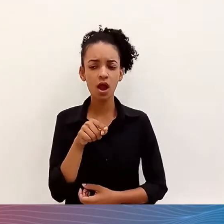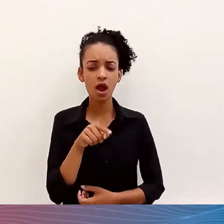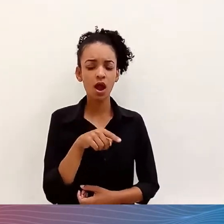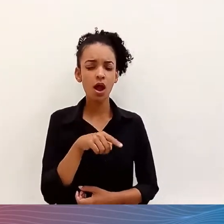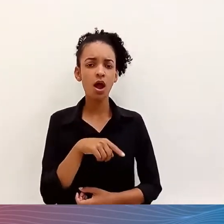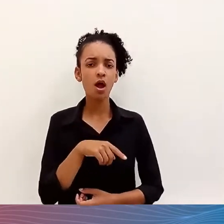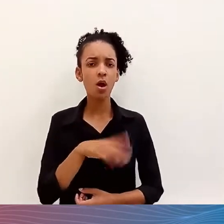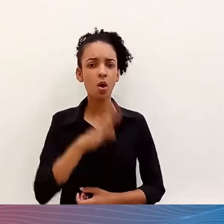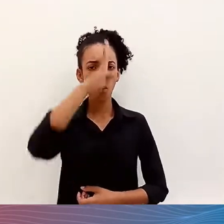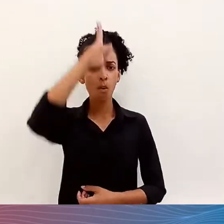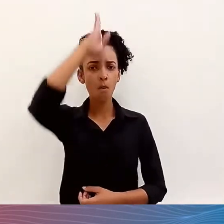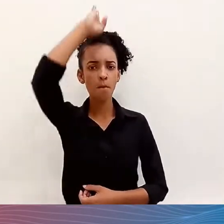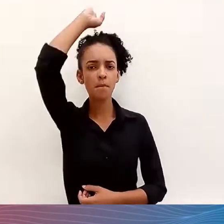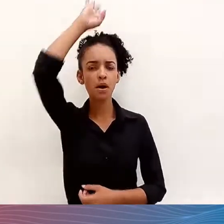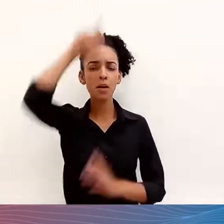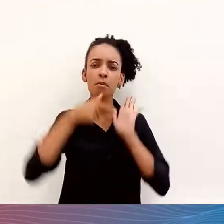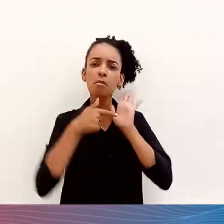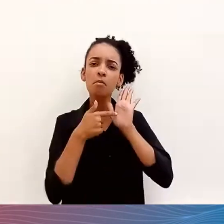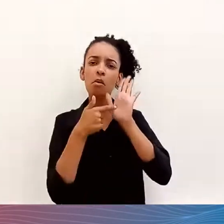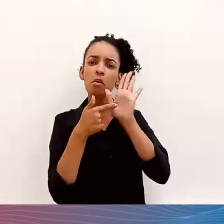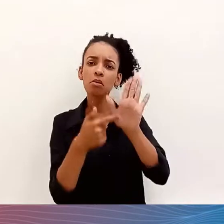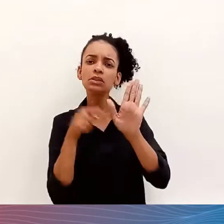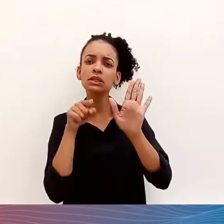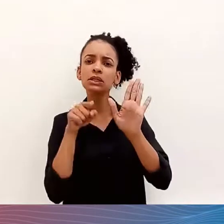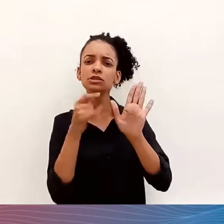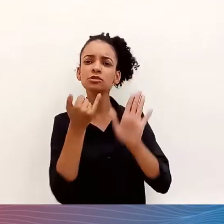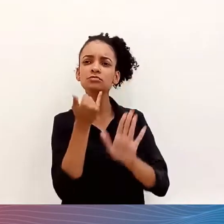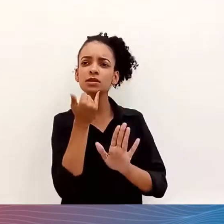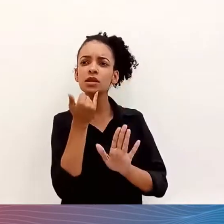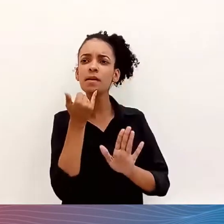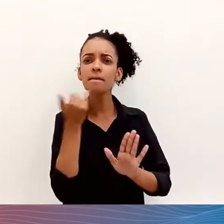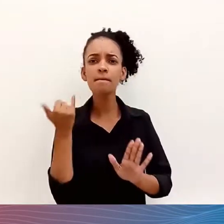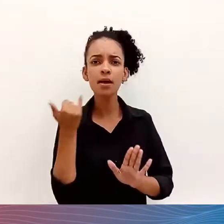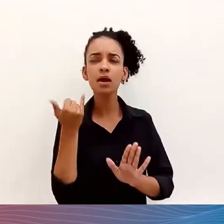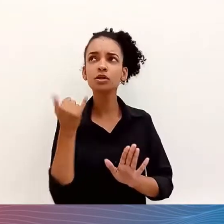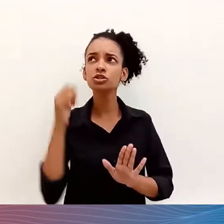determinação de Deus somente. Porque não é pelas obras do homem,